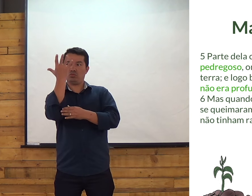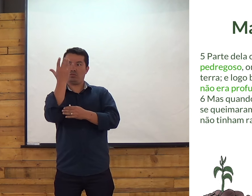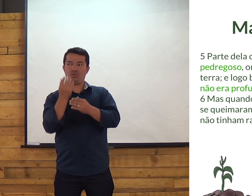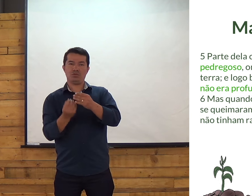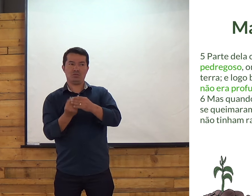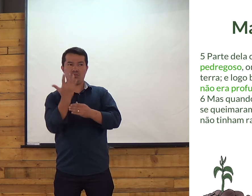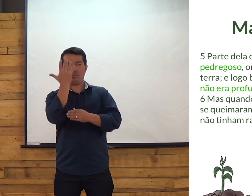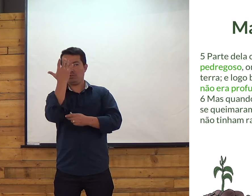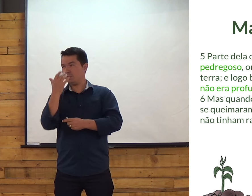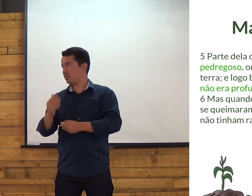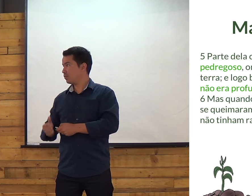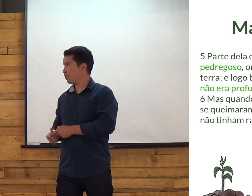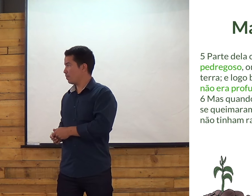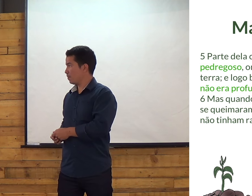Logo brotou.